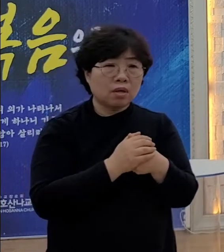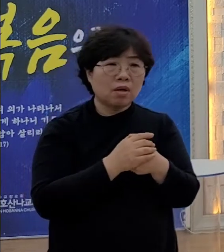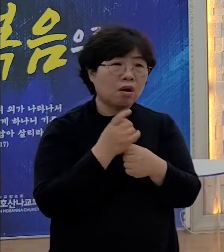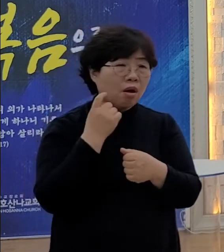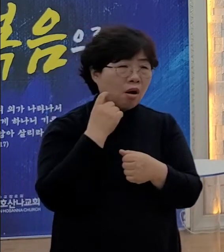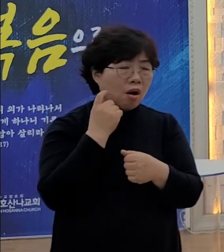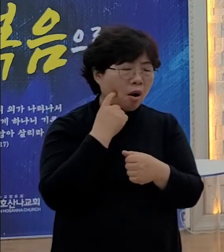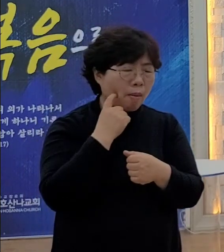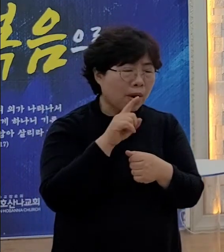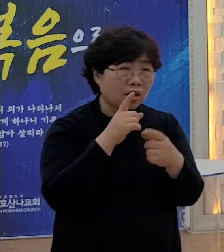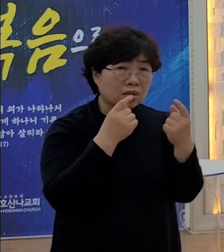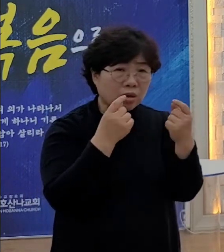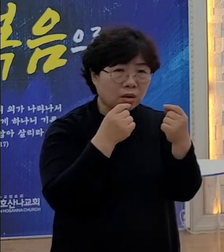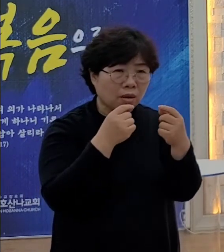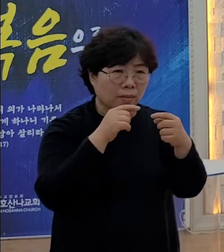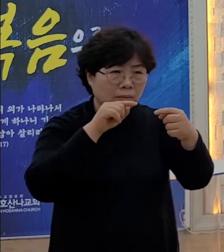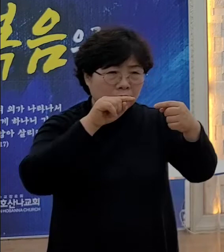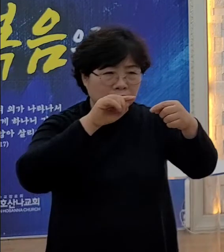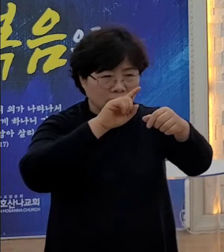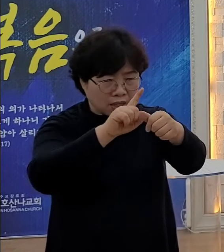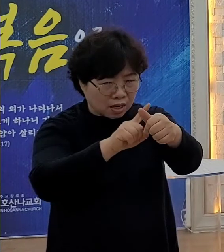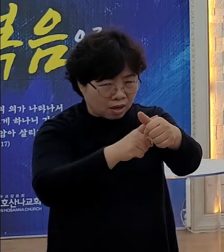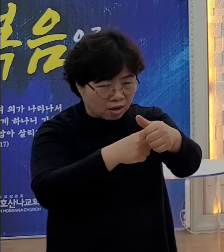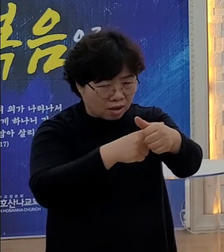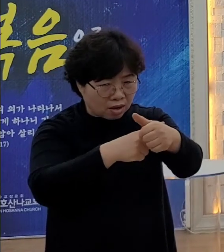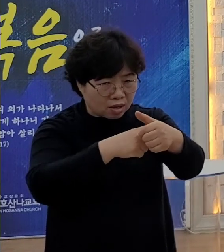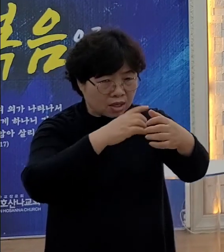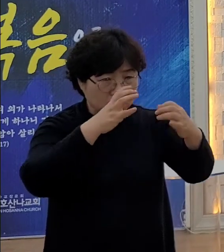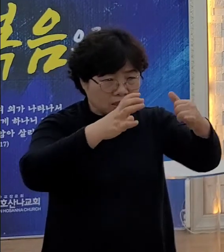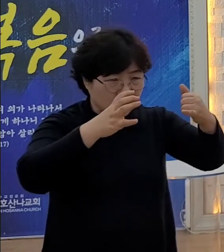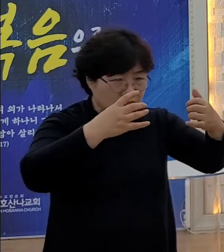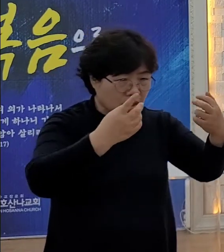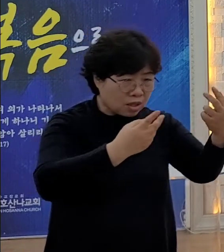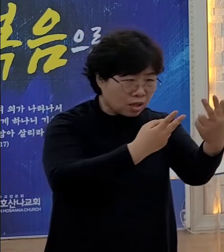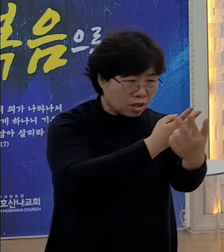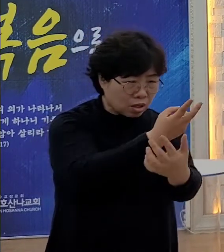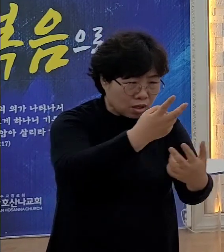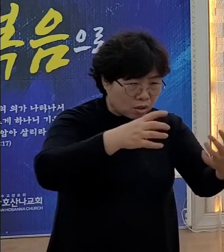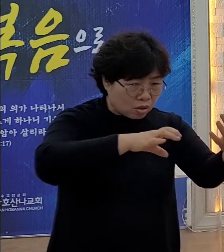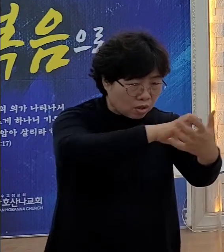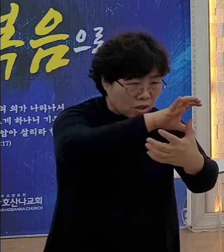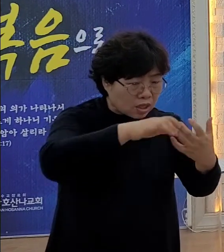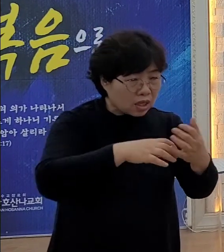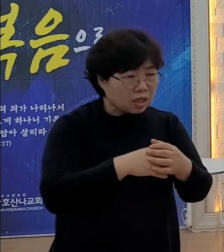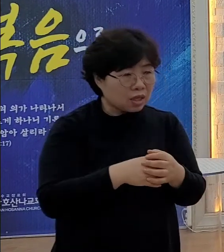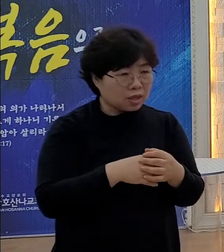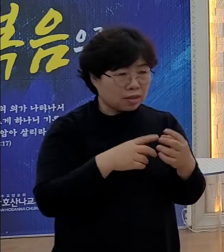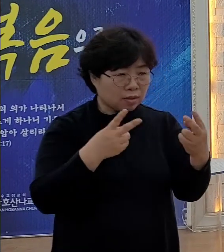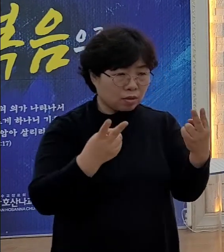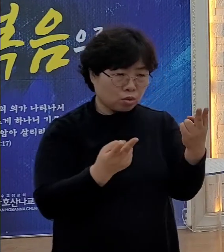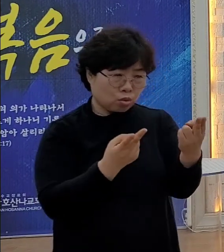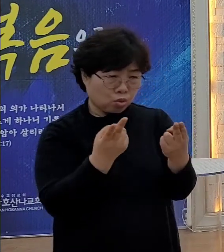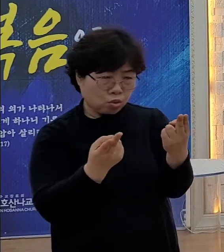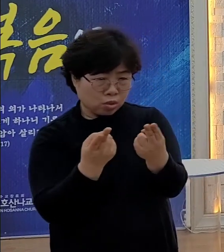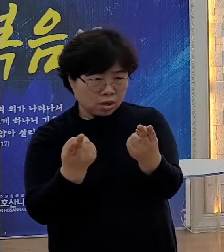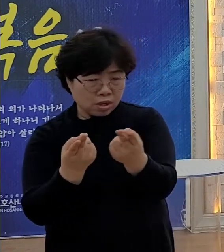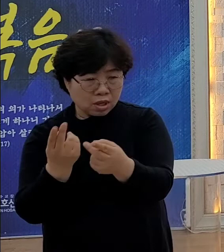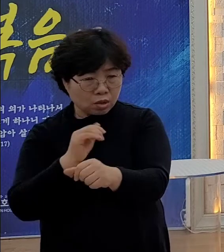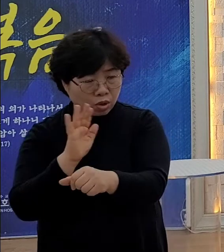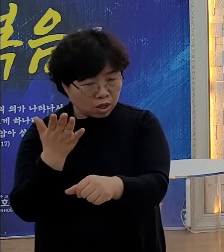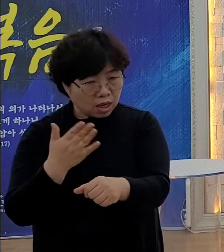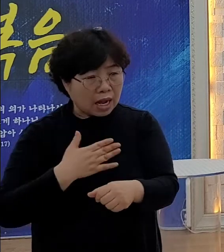그게 믿게 되고. 이거를 누가 조물주라는 이 창조주가 이